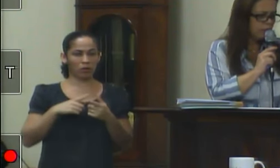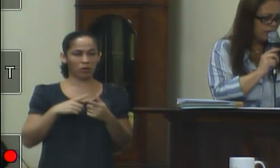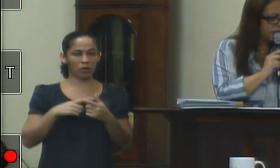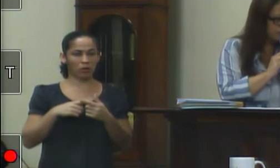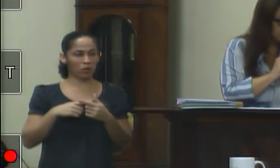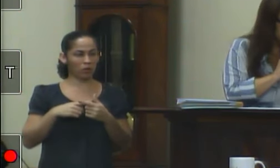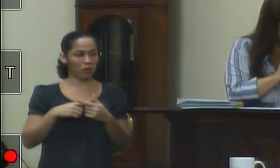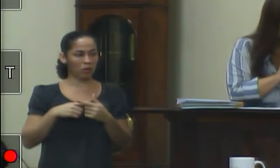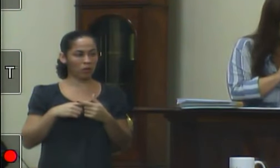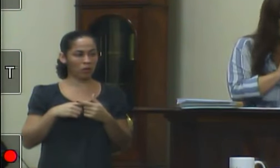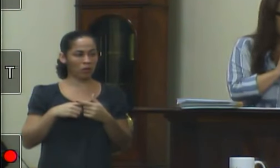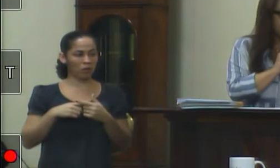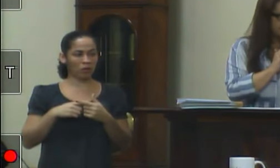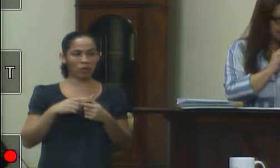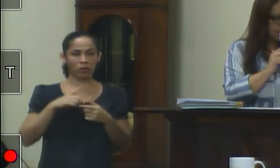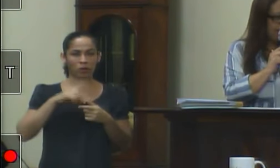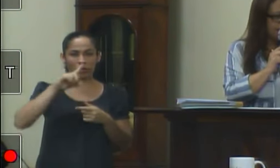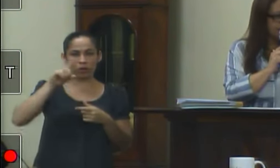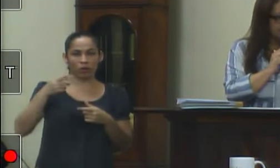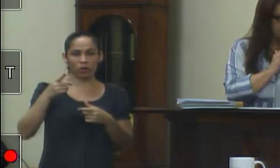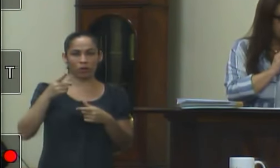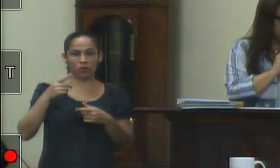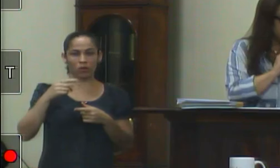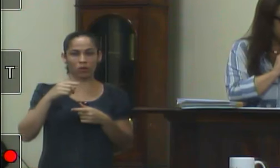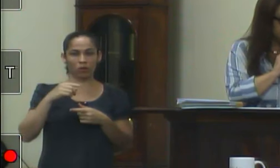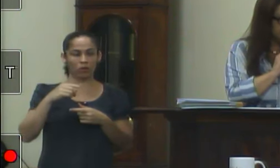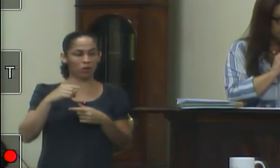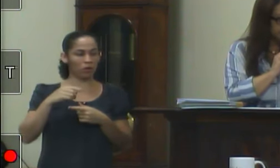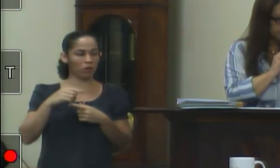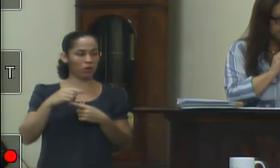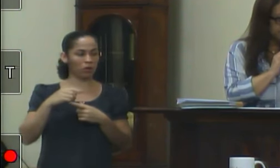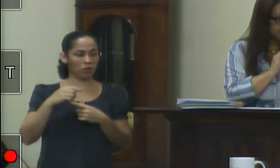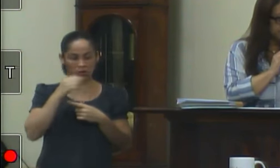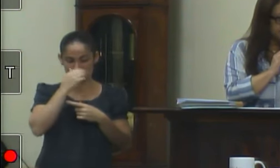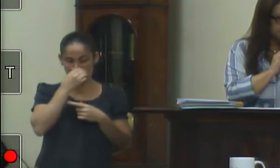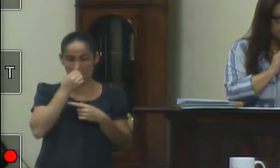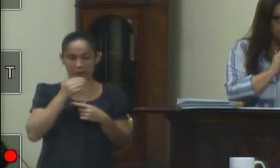Um milhão? Para atenção básica. E o restante?